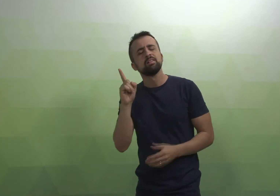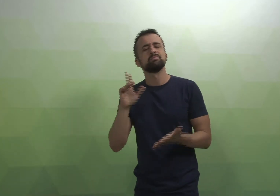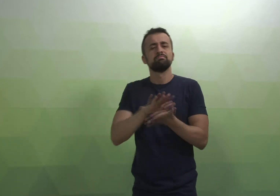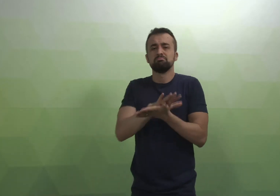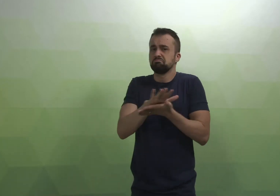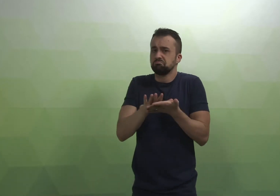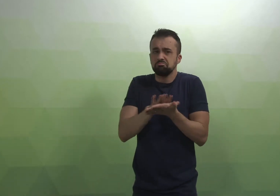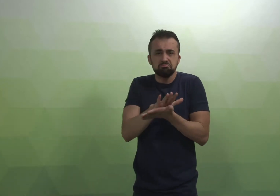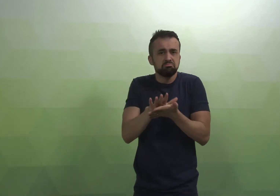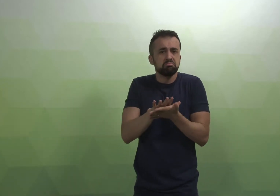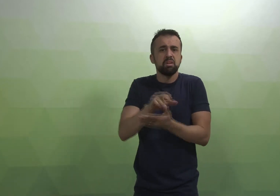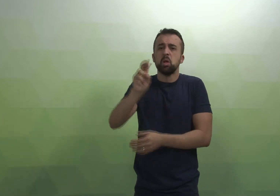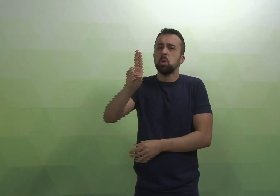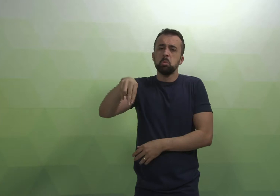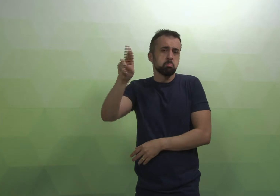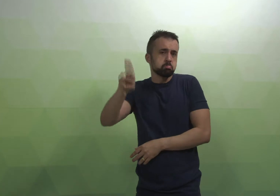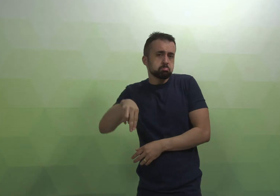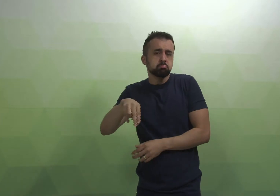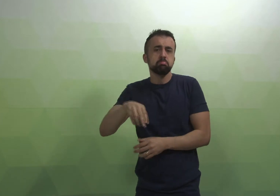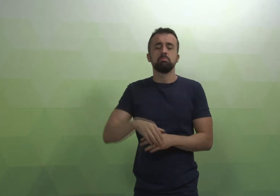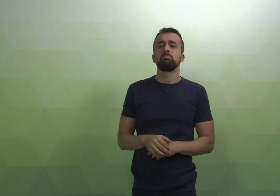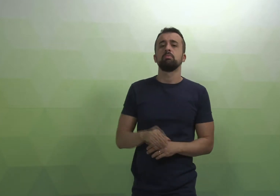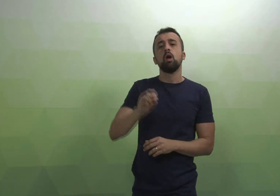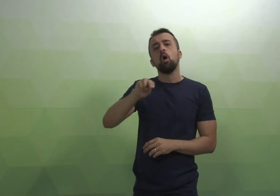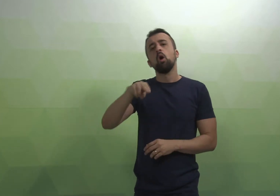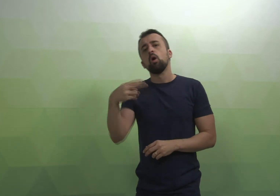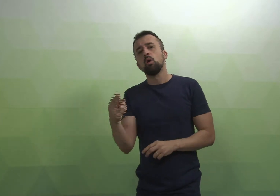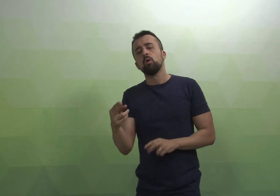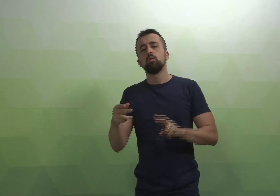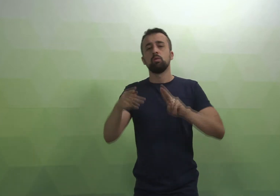Não, nada, nunca.